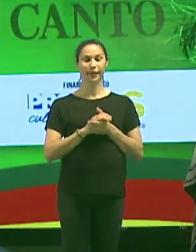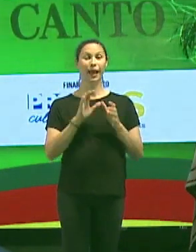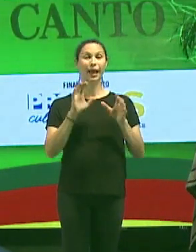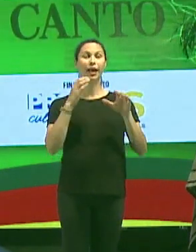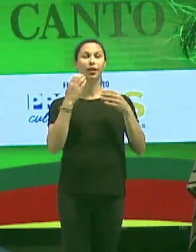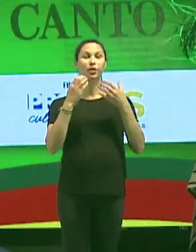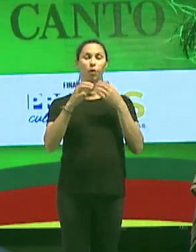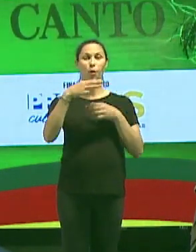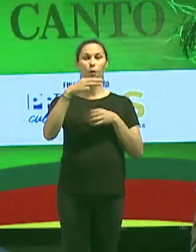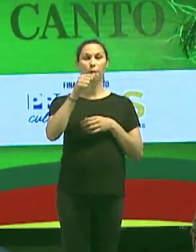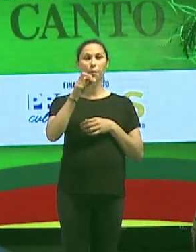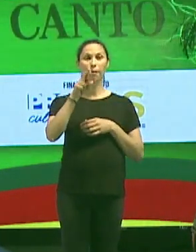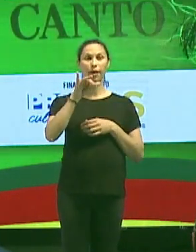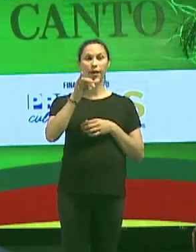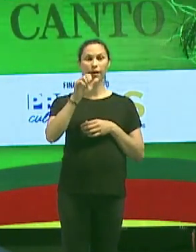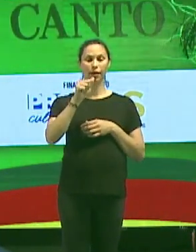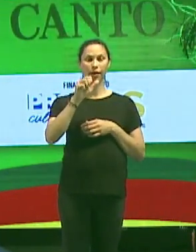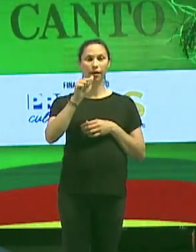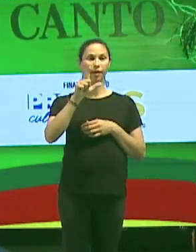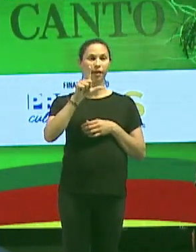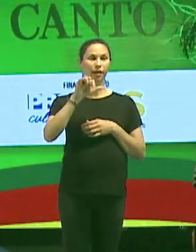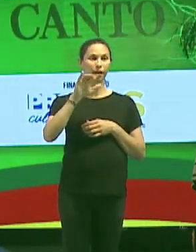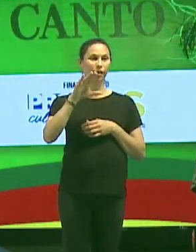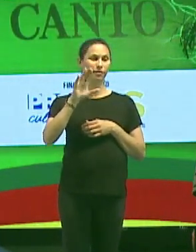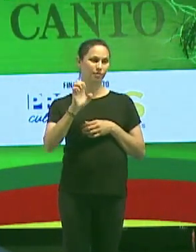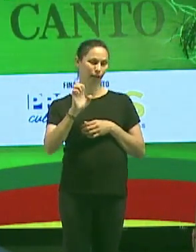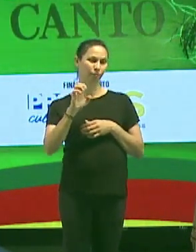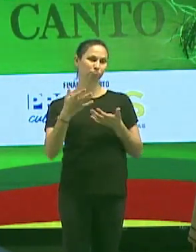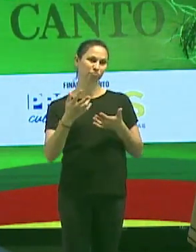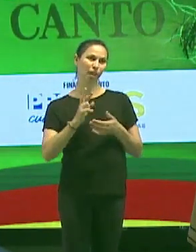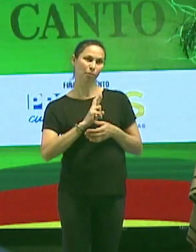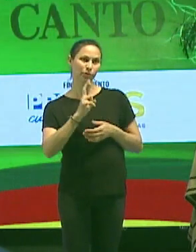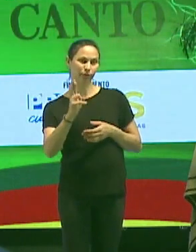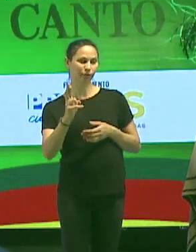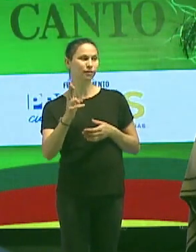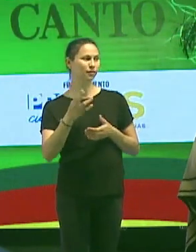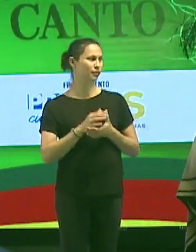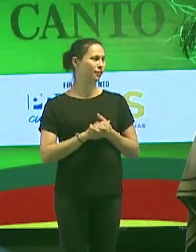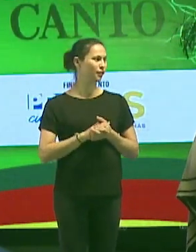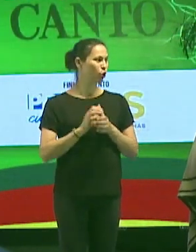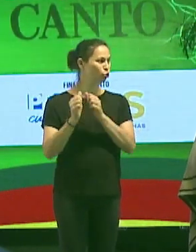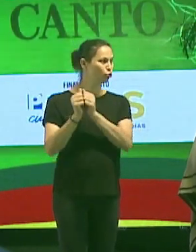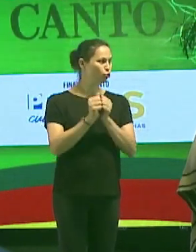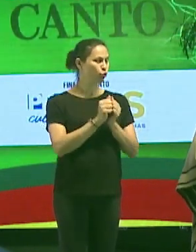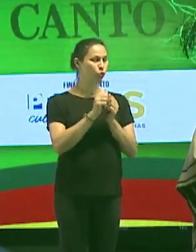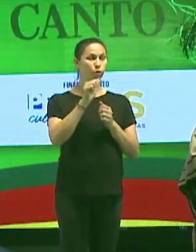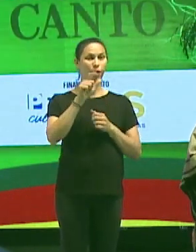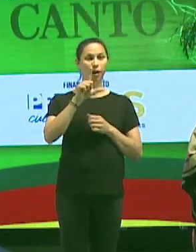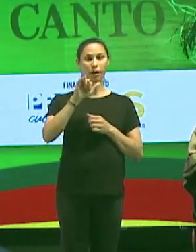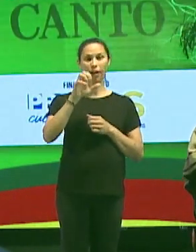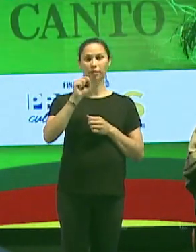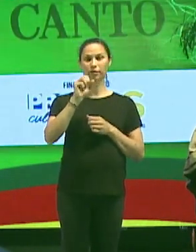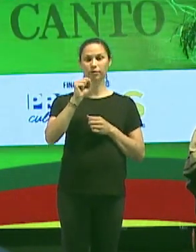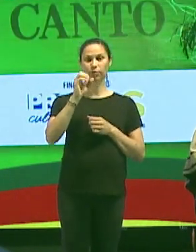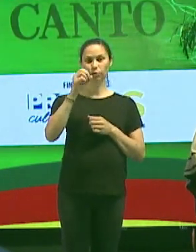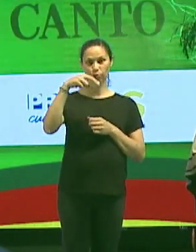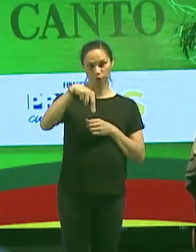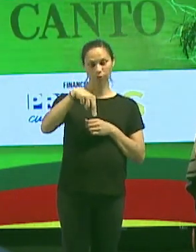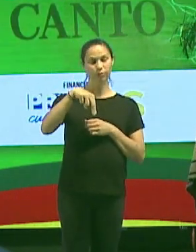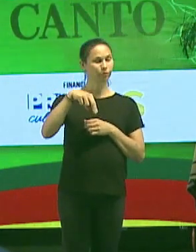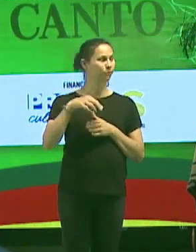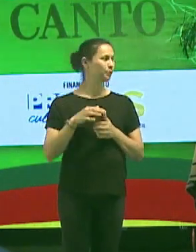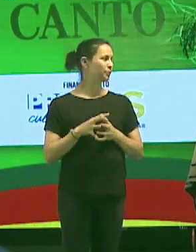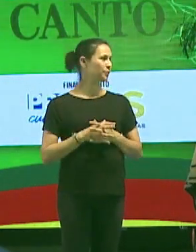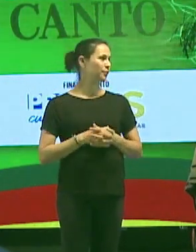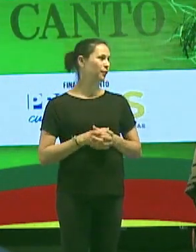que representa, é então, olha o aí. Gustavo Brodinho junto com o Arisson Martins. Olha aí. Pode vir os dois, pode vir os dois.